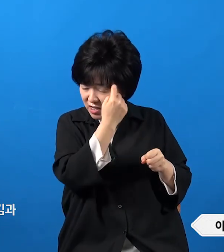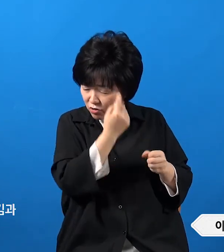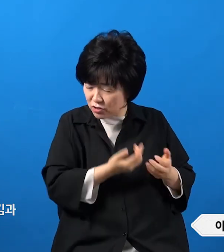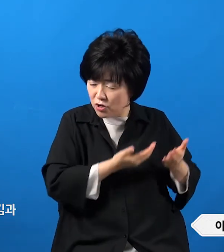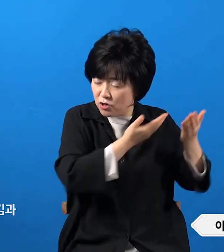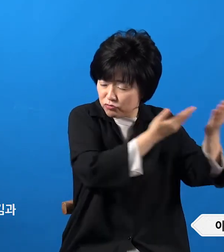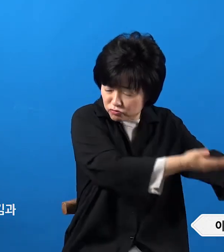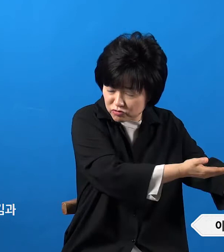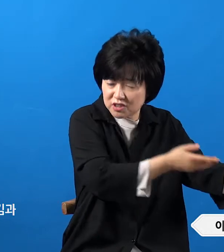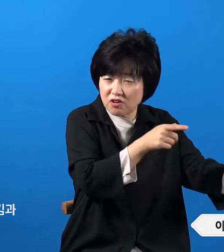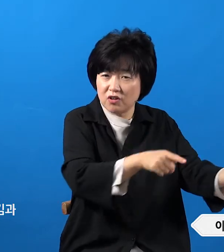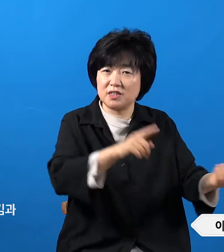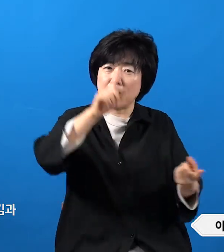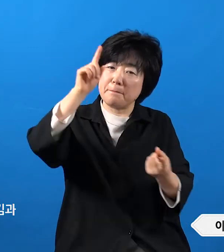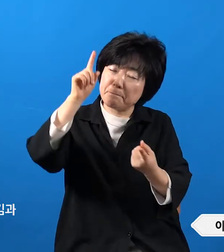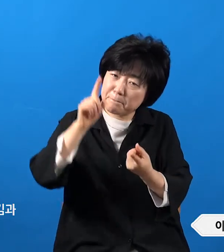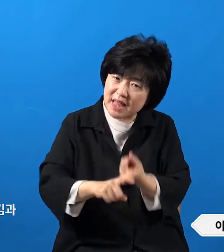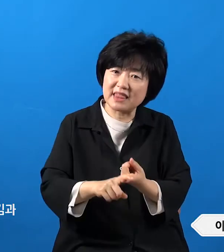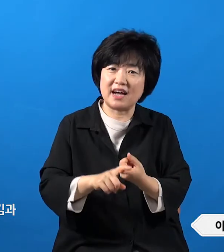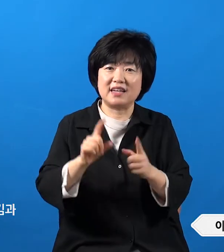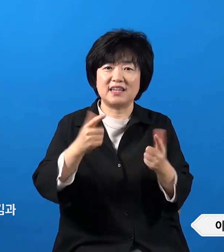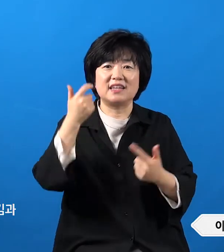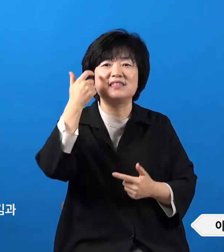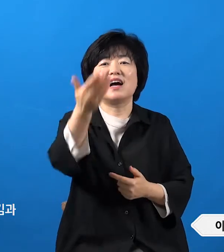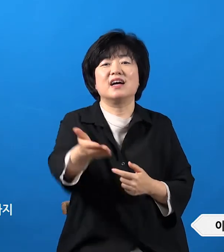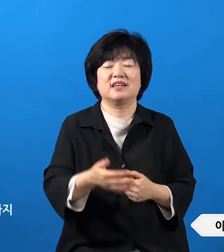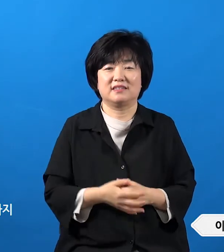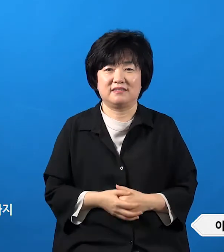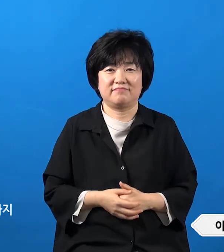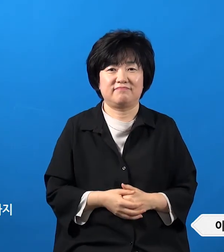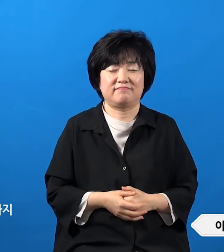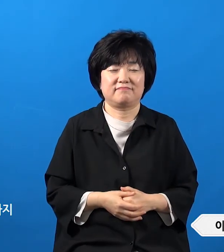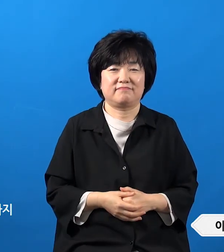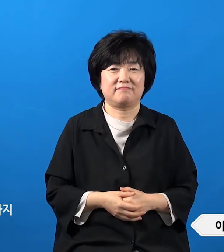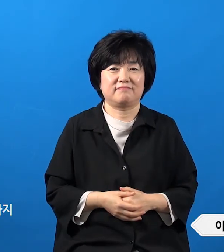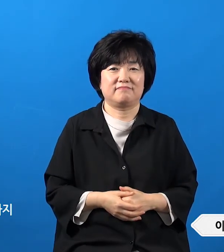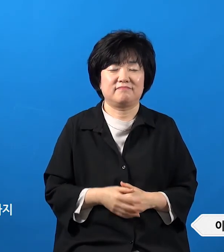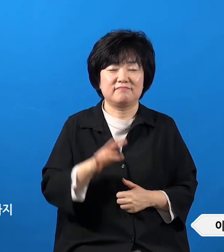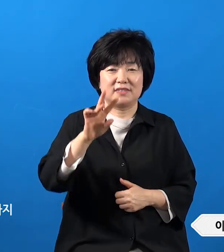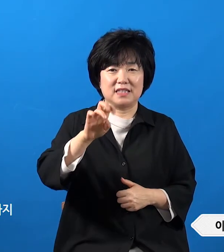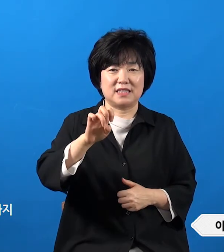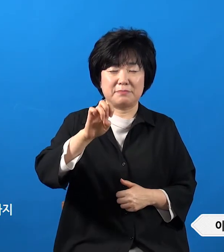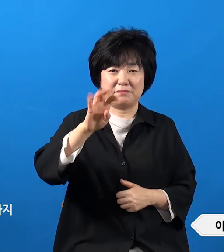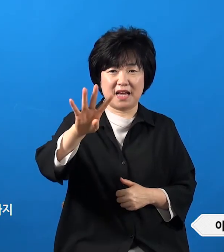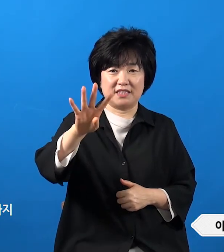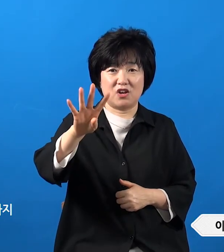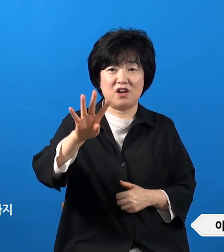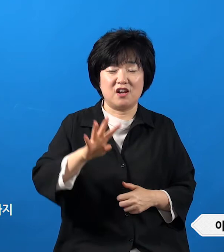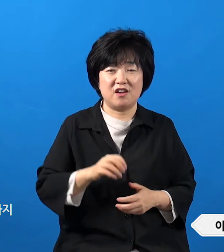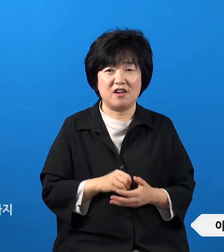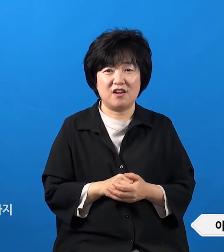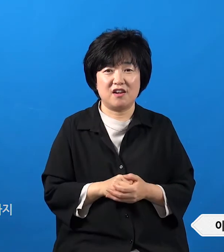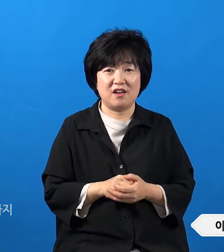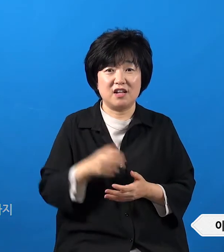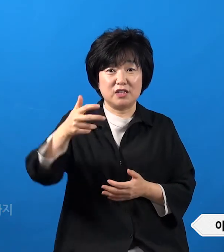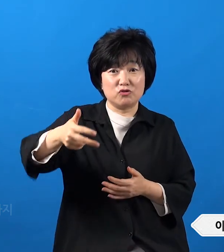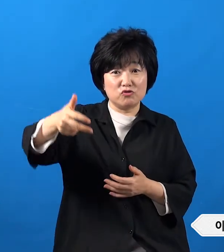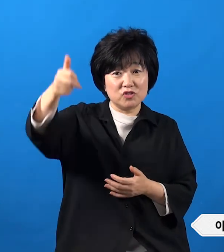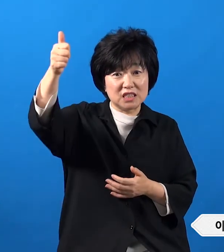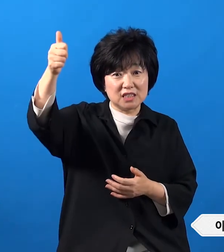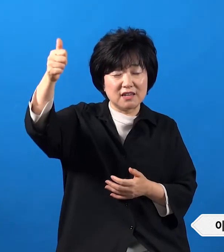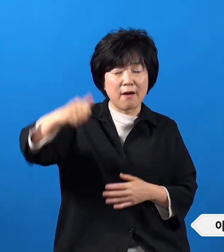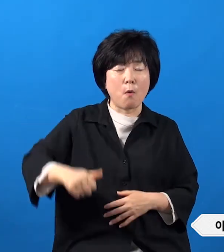여김이 마땅하지 아니하냐? 그리고 34절에 보면